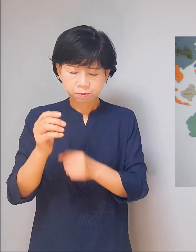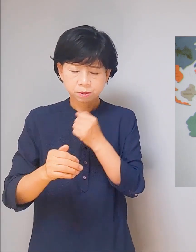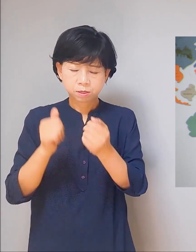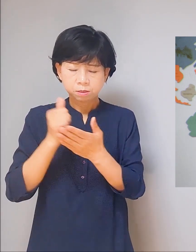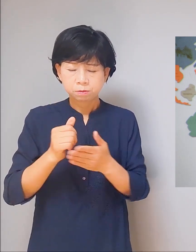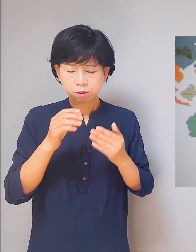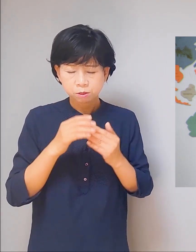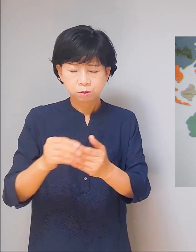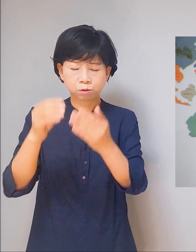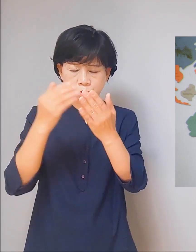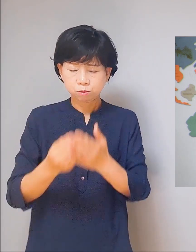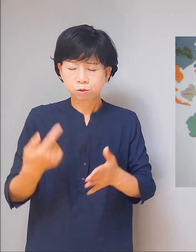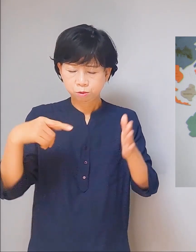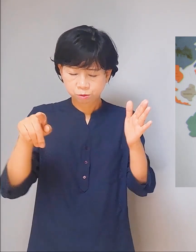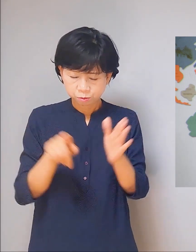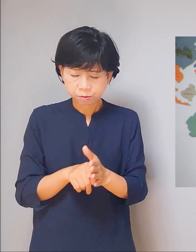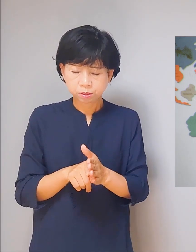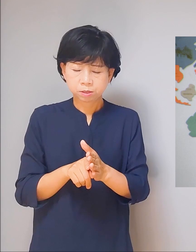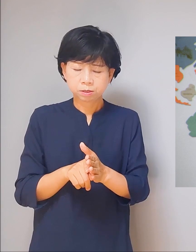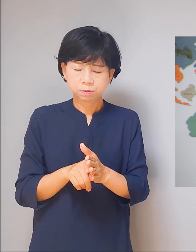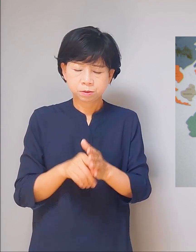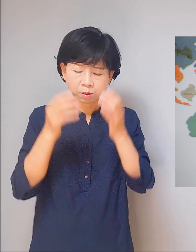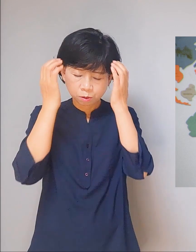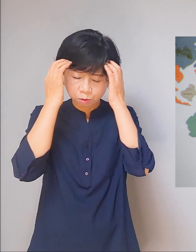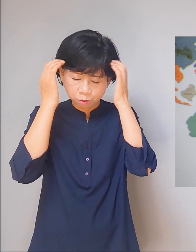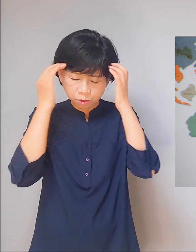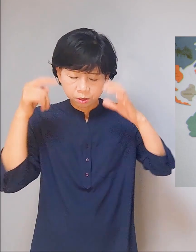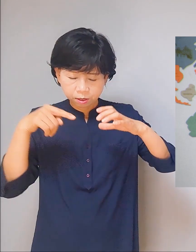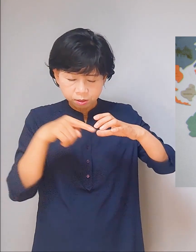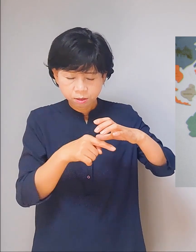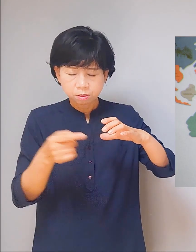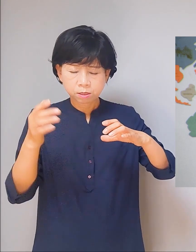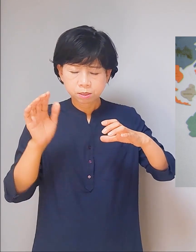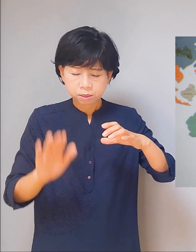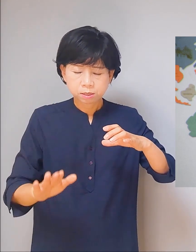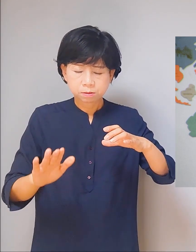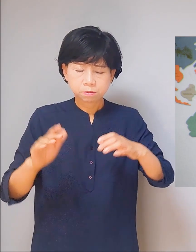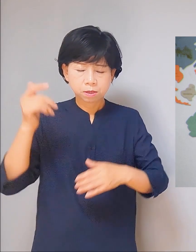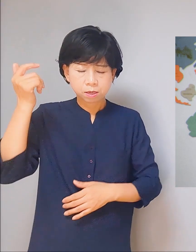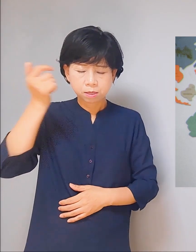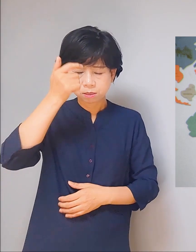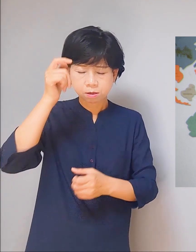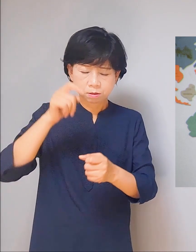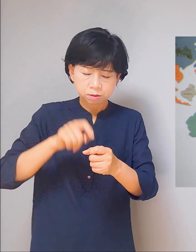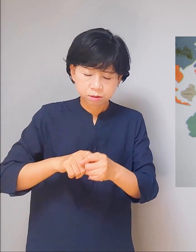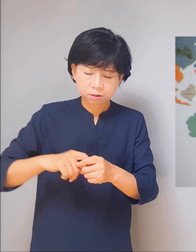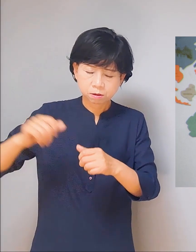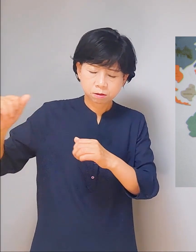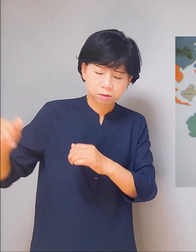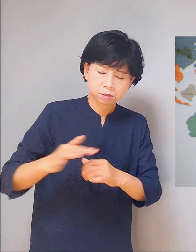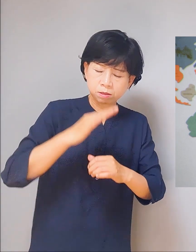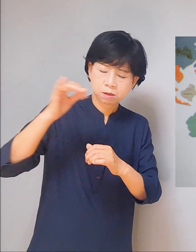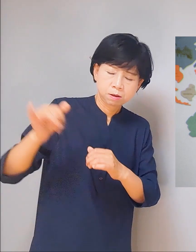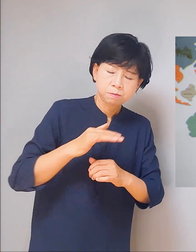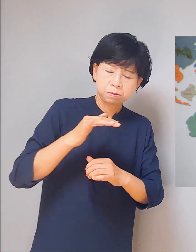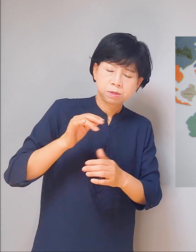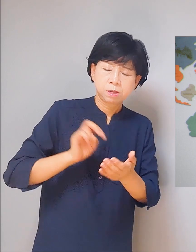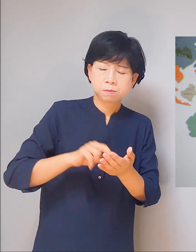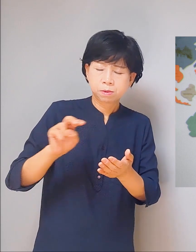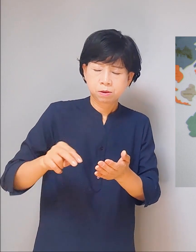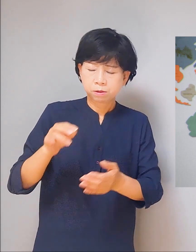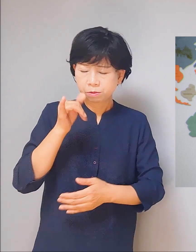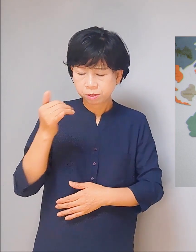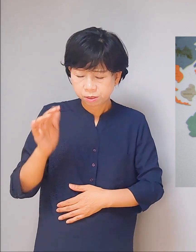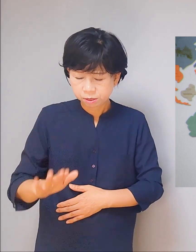우리를 이끌어 주시는 줄 믿습니다. 고난의 터널일 수도 있지만, 영적 쓰나미 가운데 허우적거릴 수도 있지만